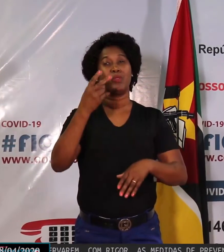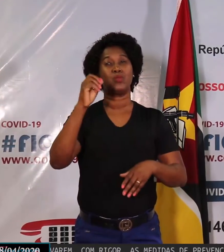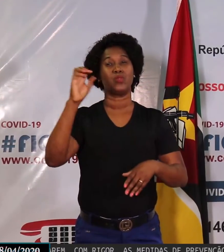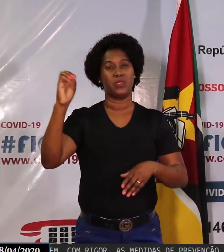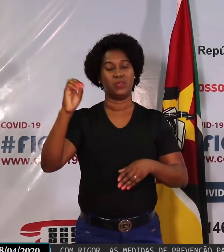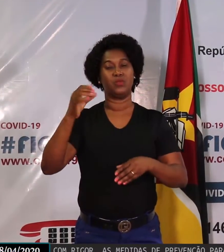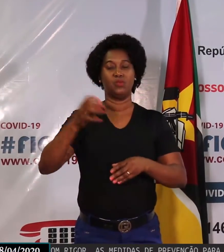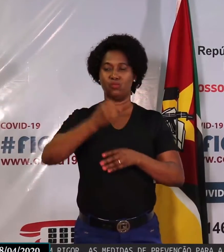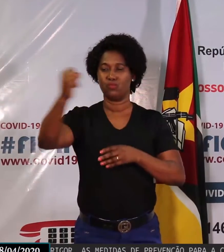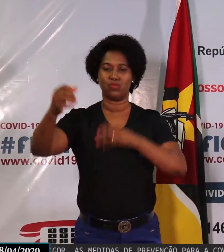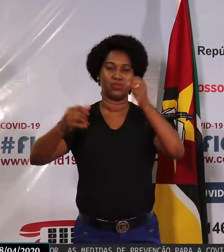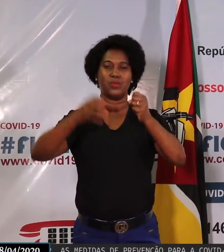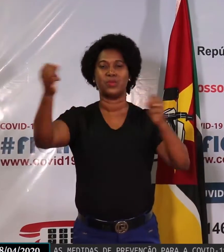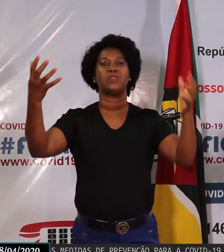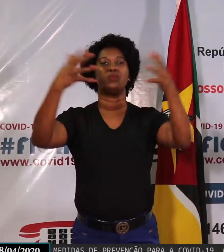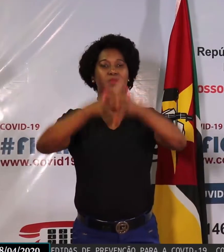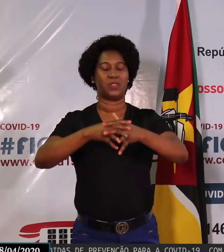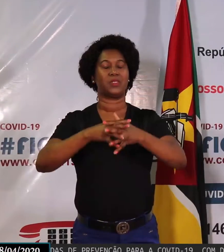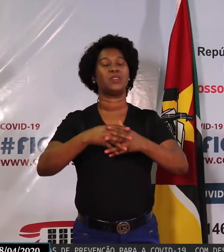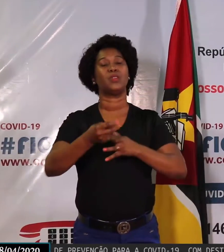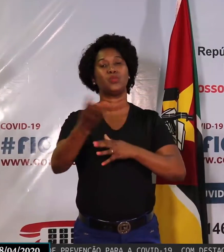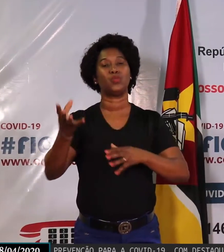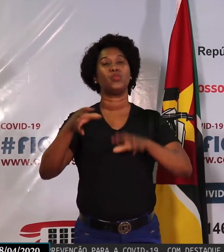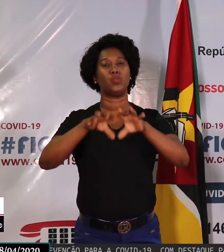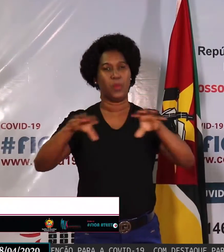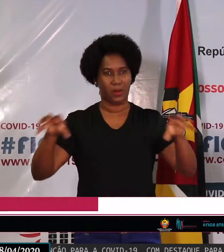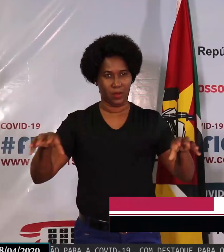mercados. A nível da área de proteção e segurança,